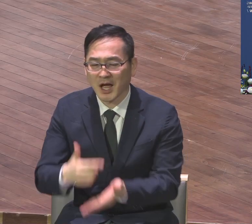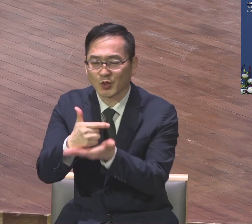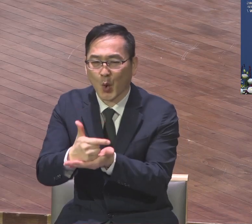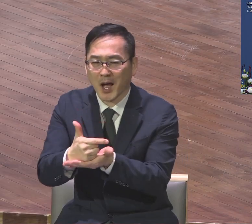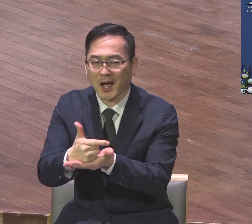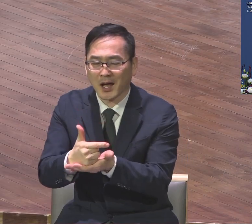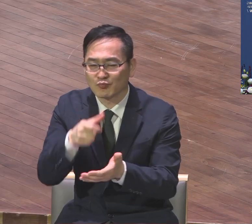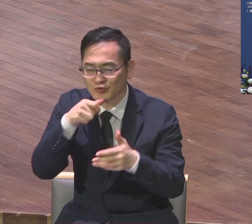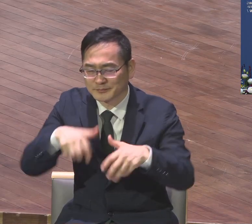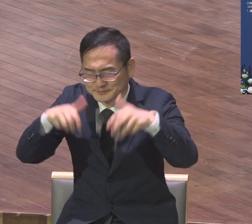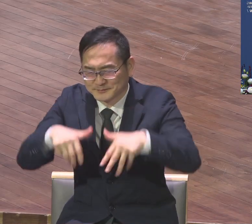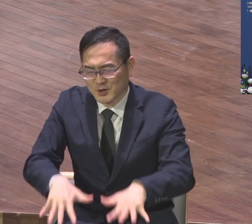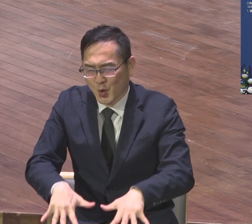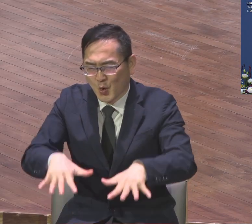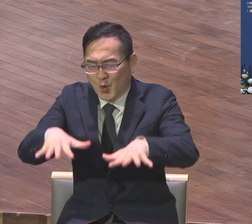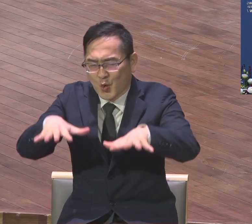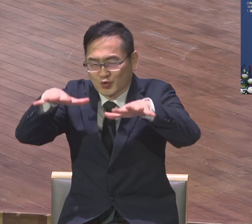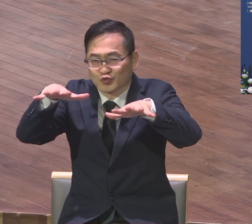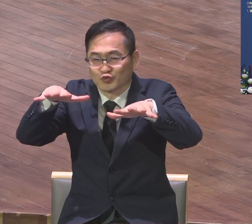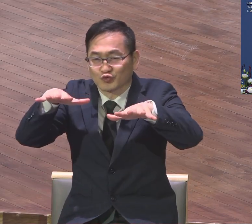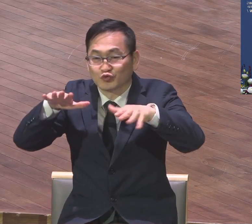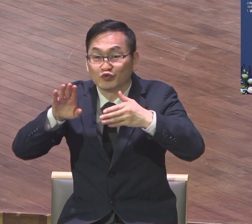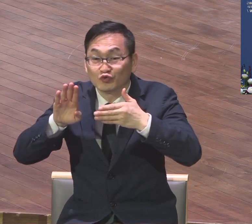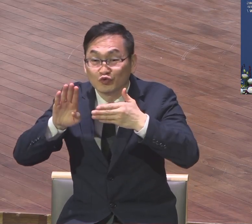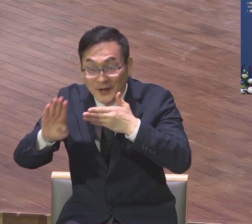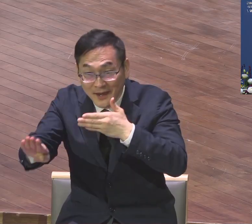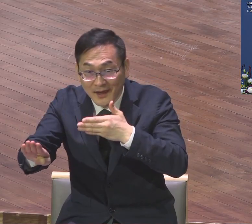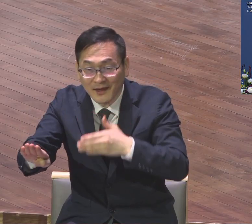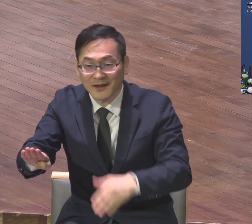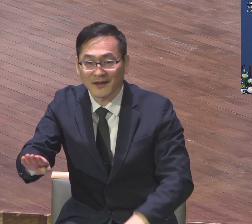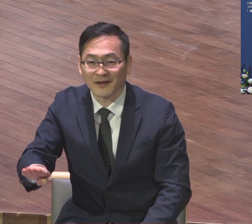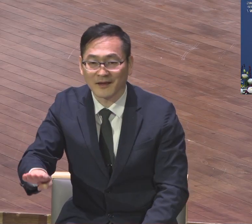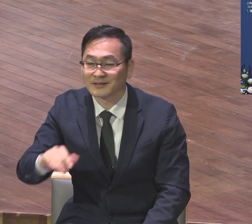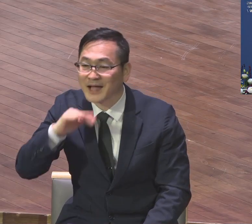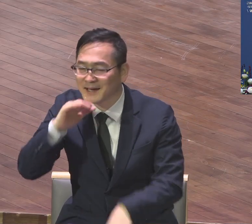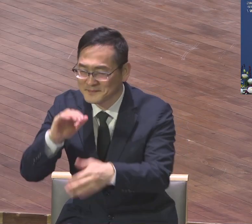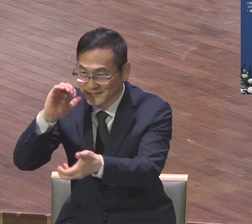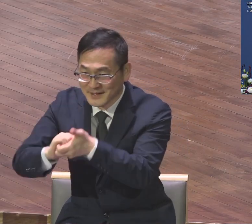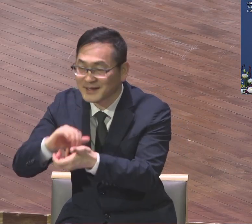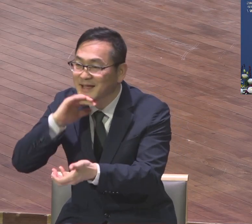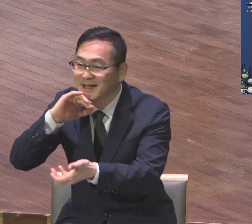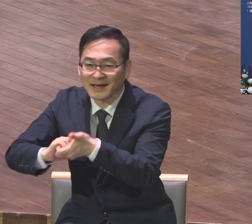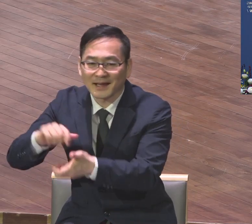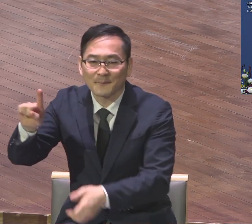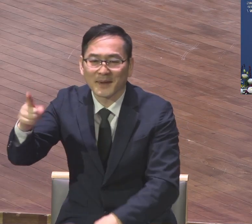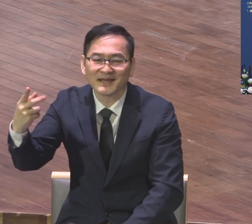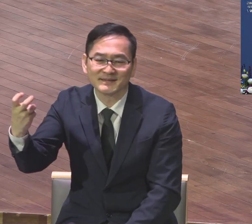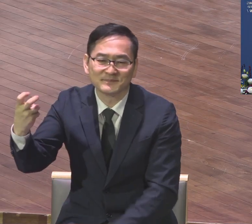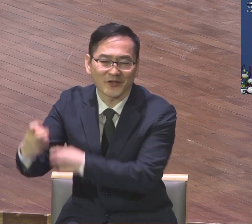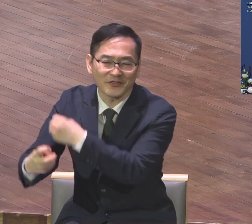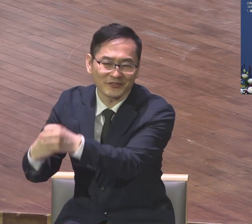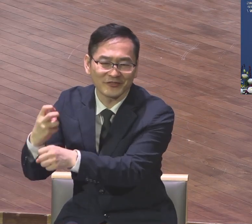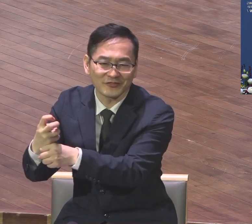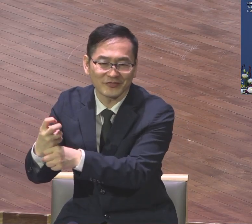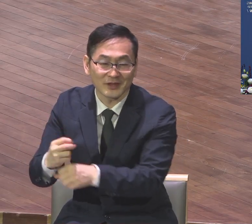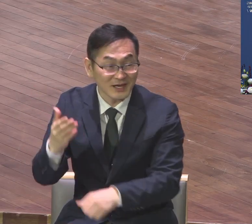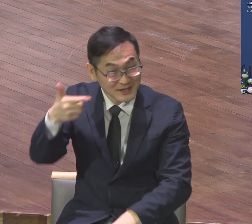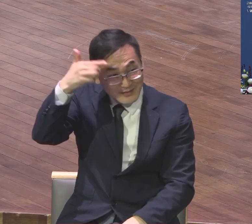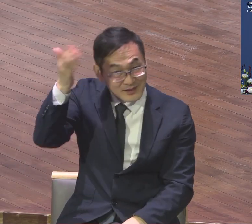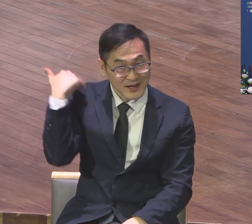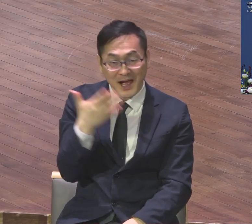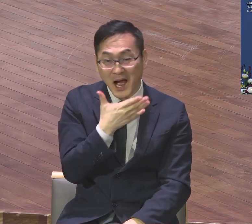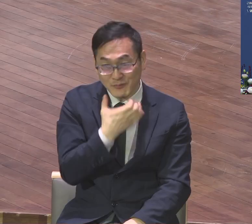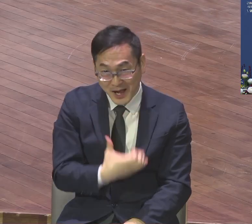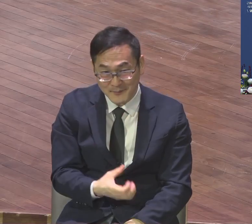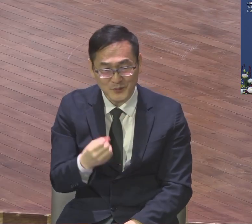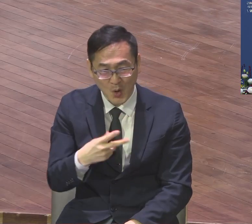정해버렸어요. 그 전에는 노아 홍수 그 전에는 아담도 아브라함도 막 몇백 년씩